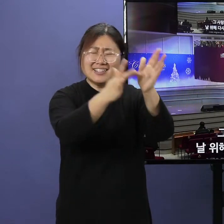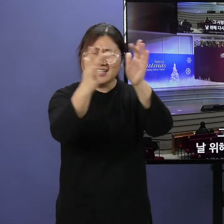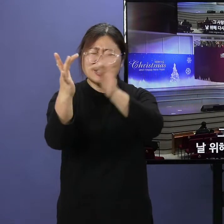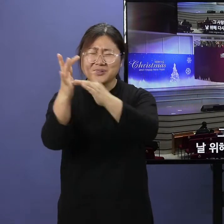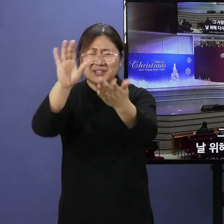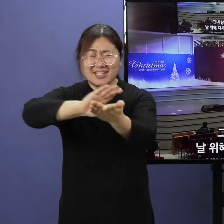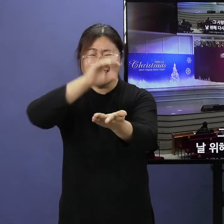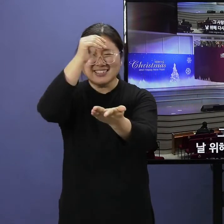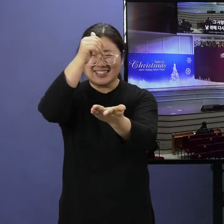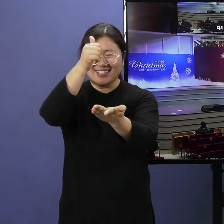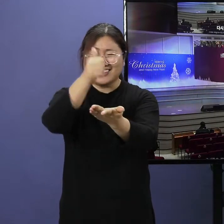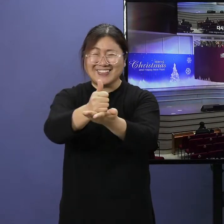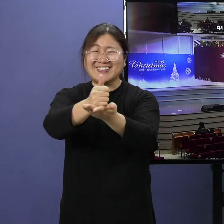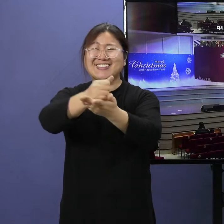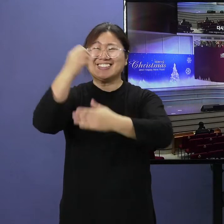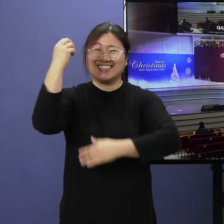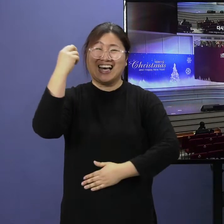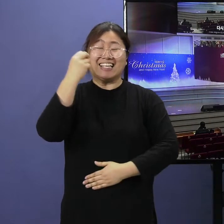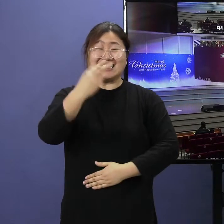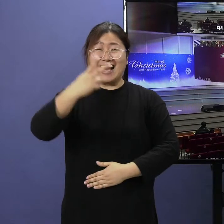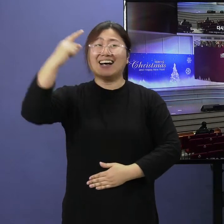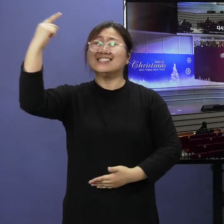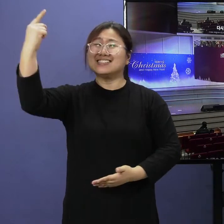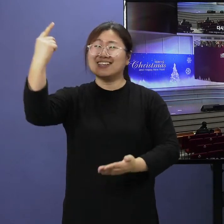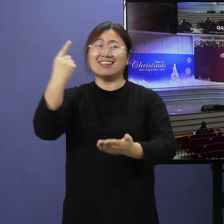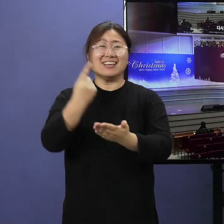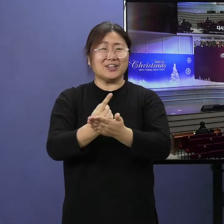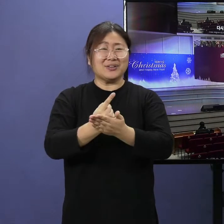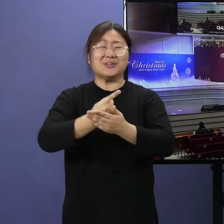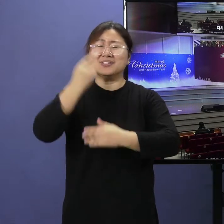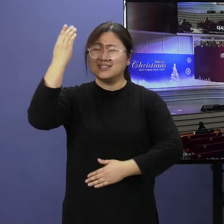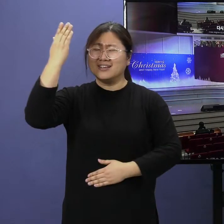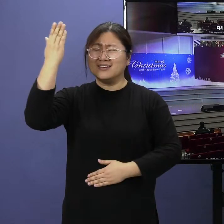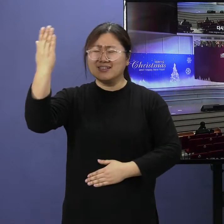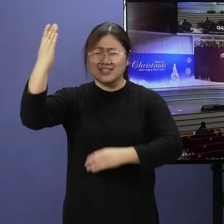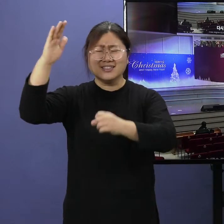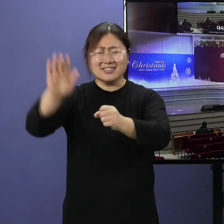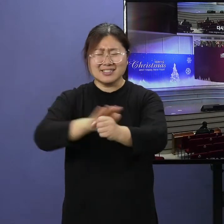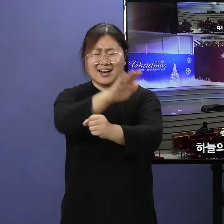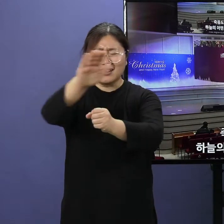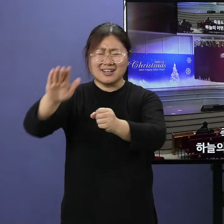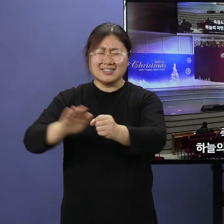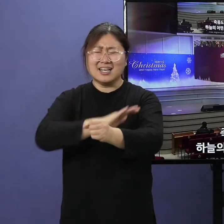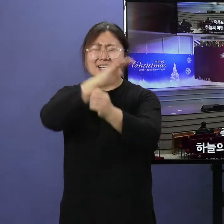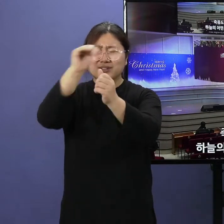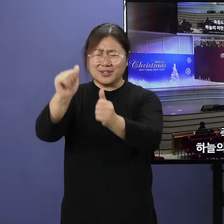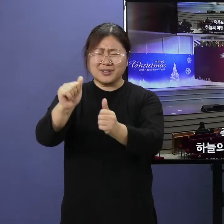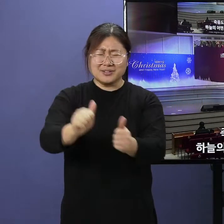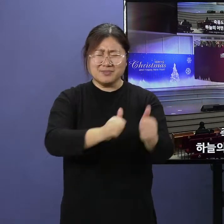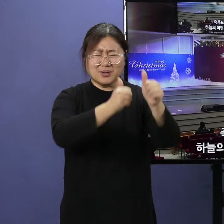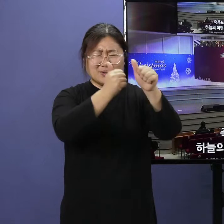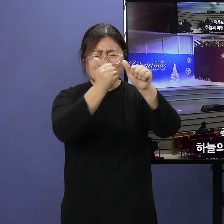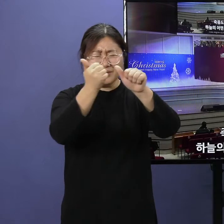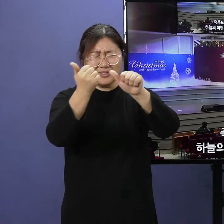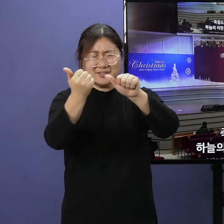예수 그리스도 다시 오신 그 사랑